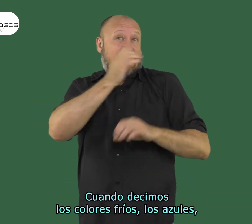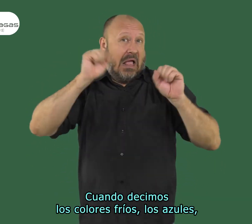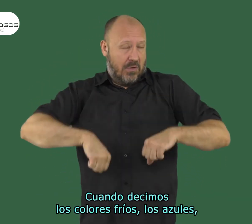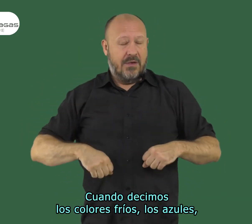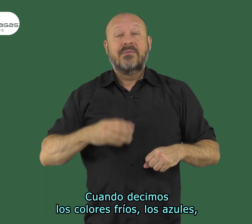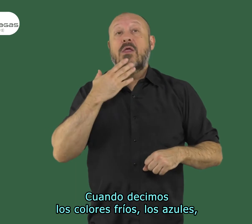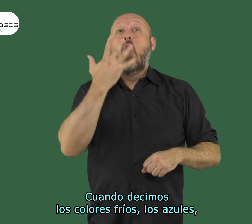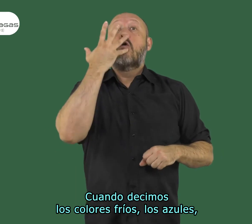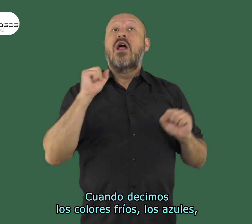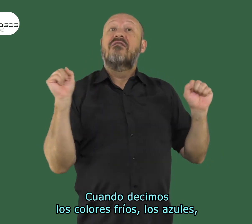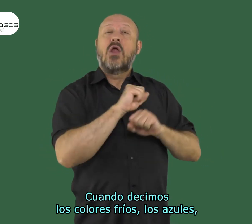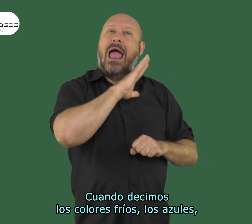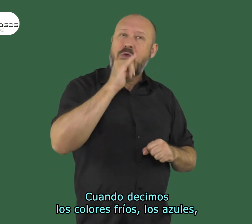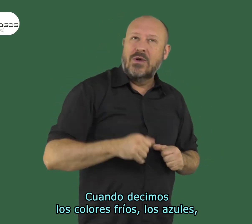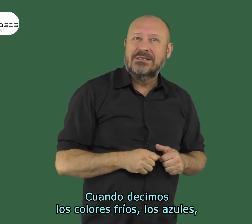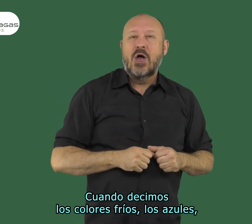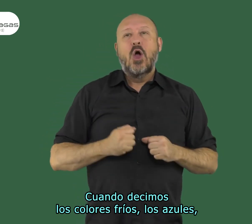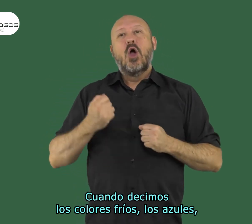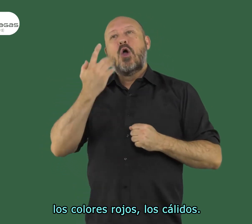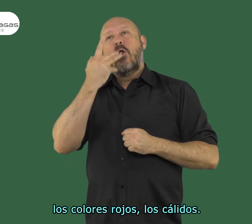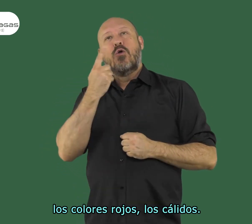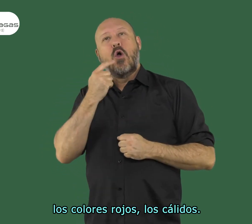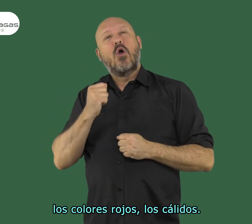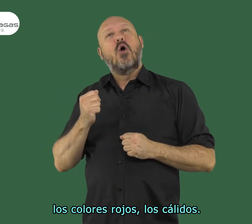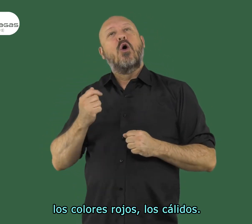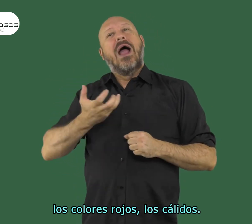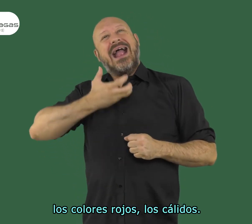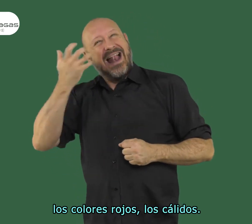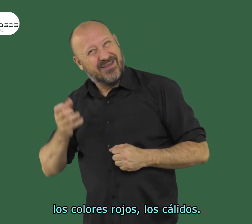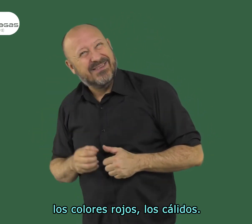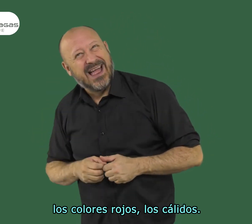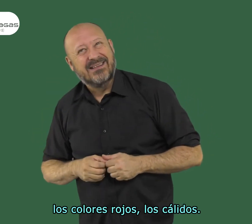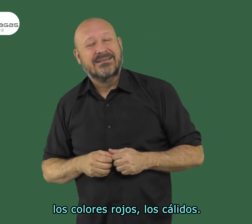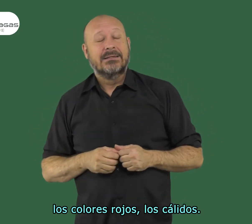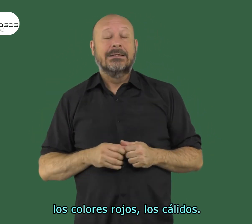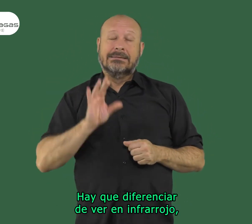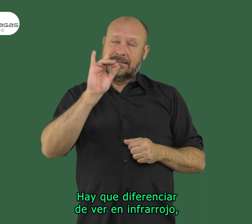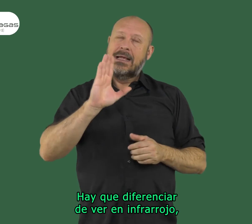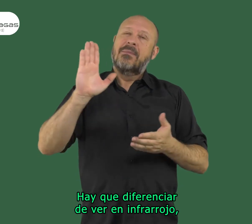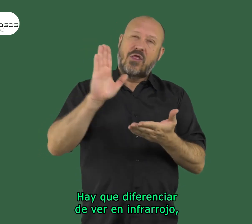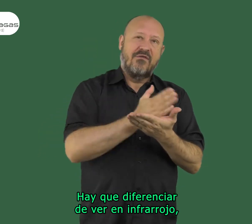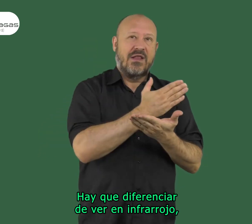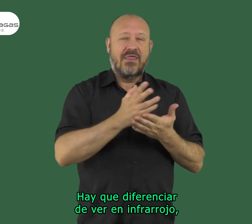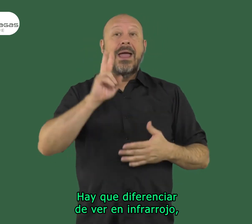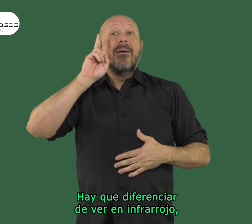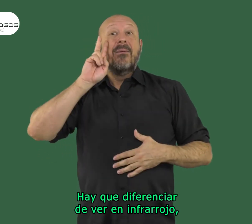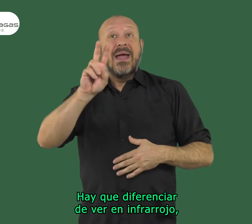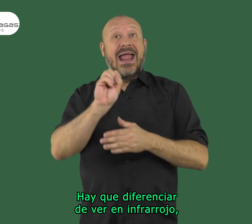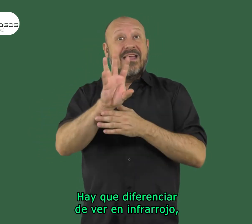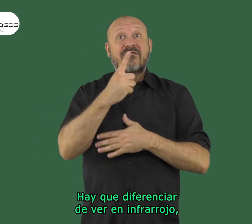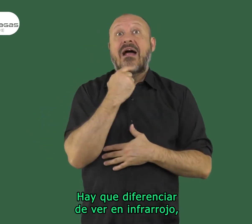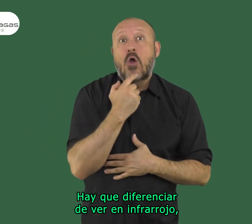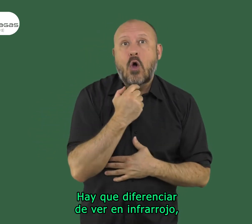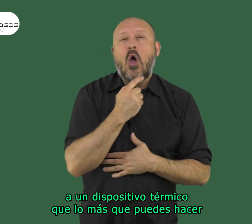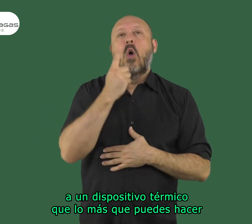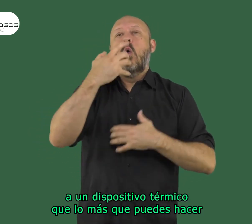azulito. Cuando decimos los colores fríos, los azules, y los colores rojos, los cálidos. Hay que diferenciar de ver